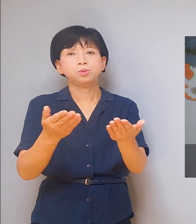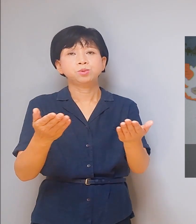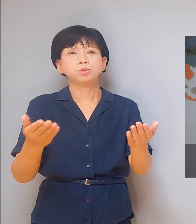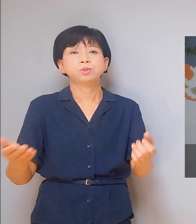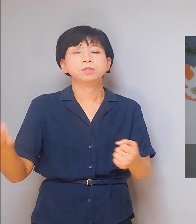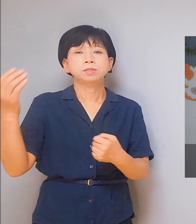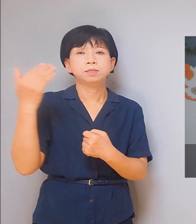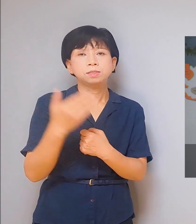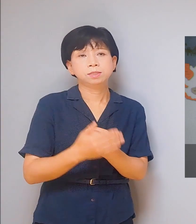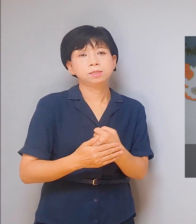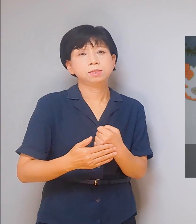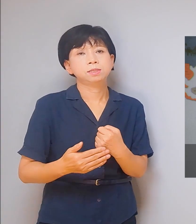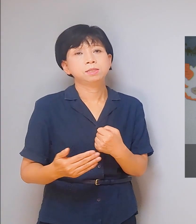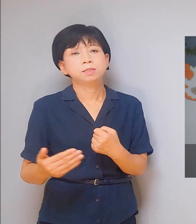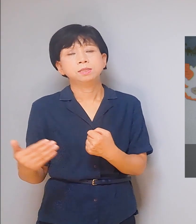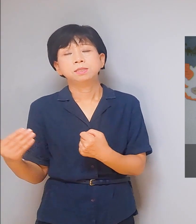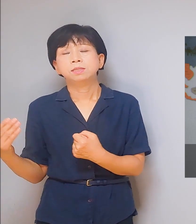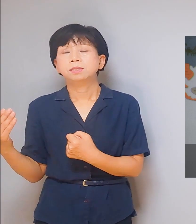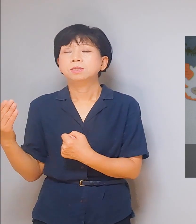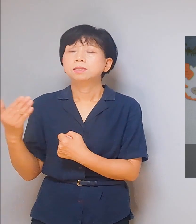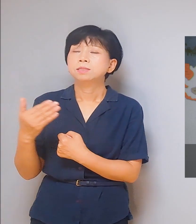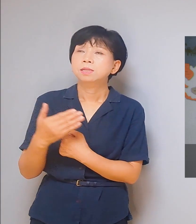값없이 주는